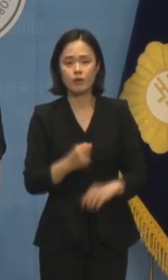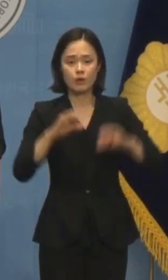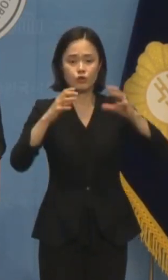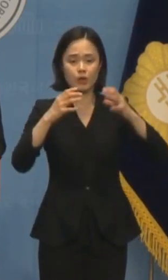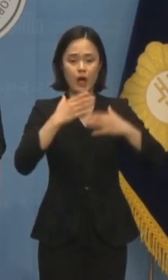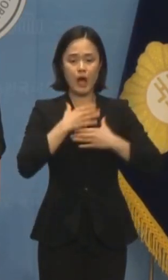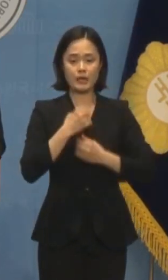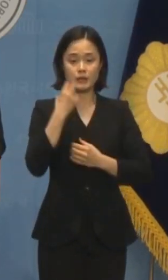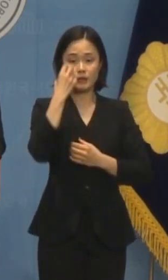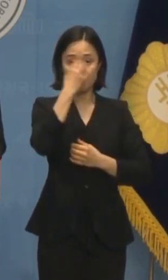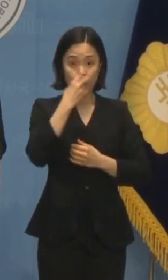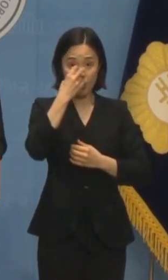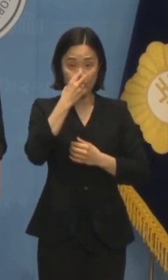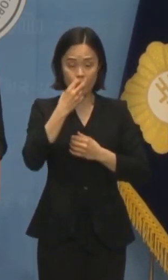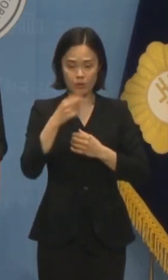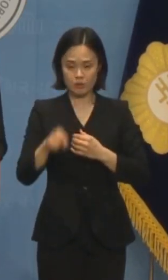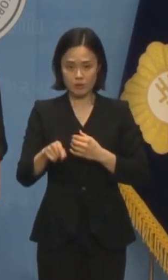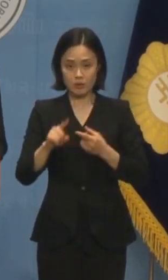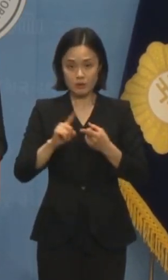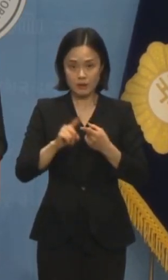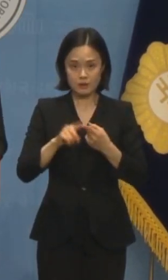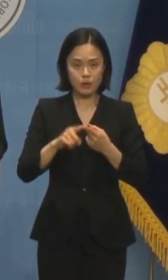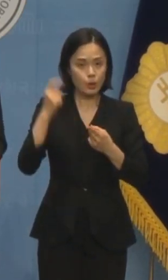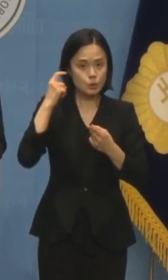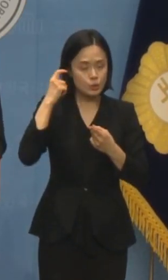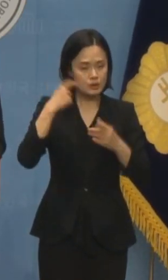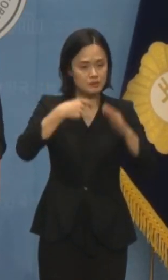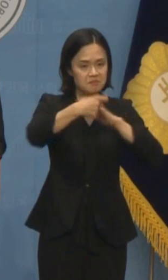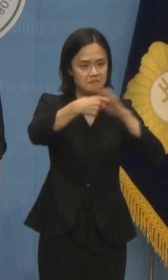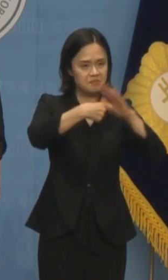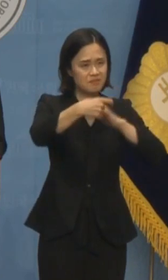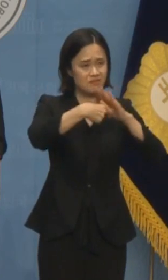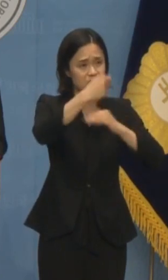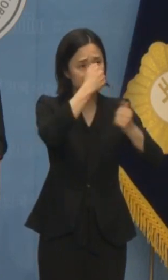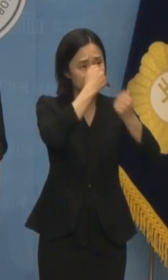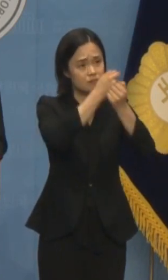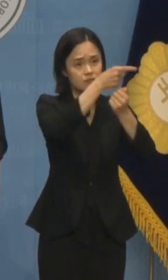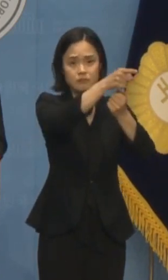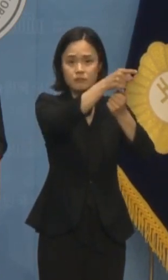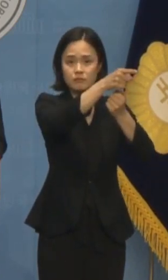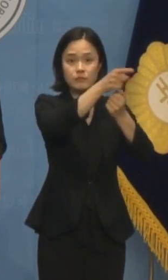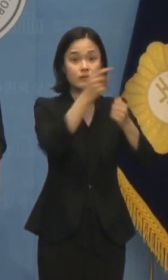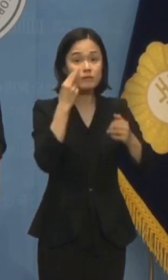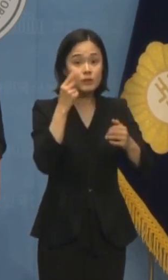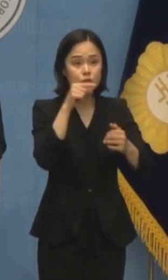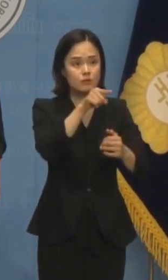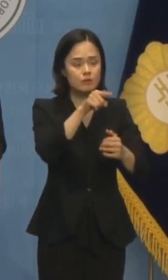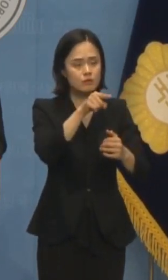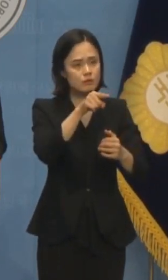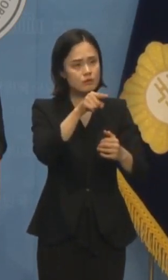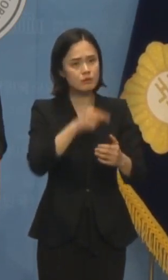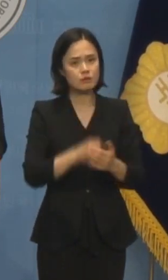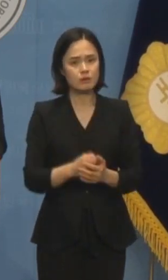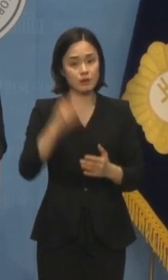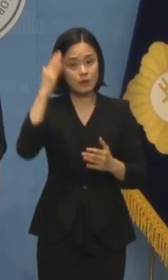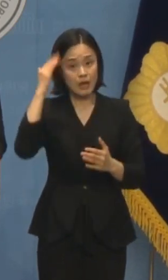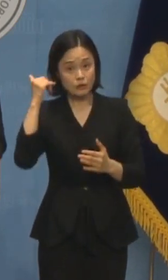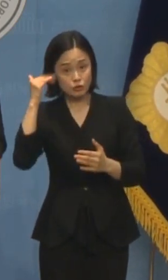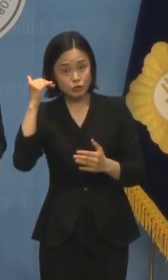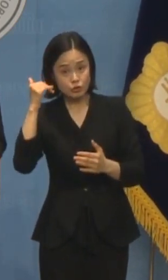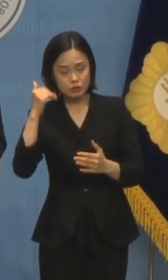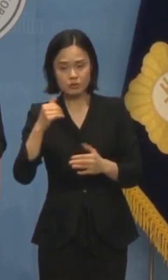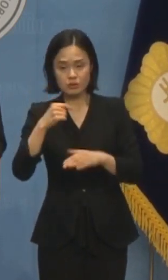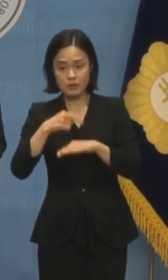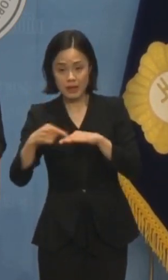국가안보실을 도청하는 미국이 사과 하나 없이 한국계 미국인의 간접적 정보 제공을 10년간